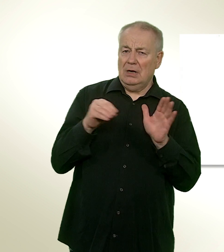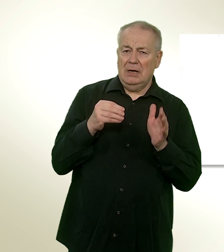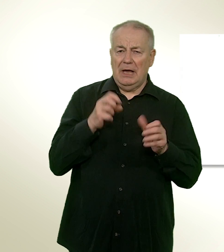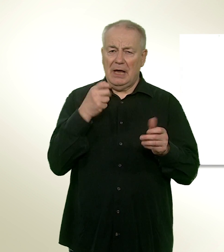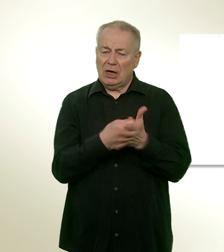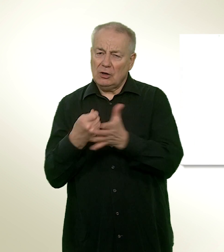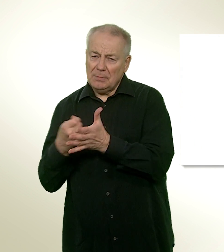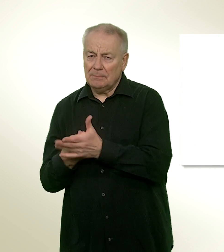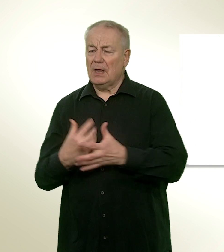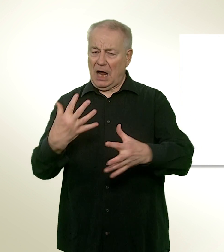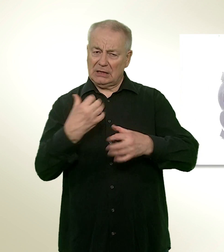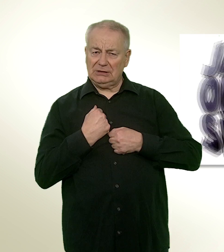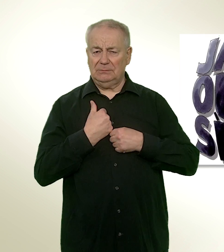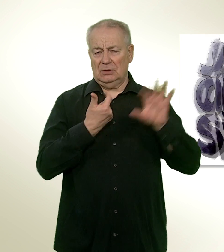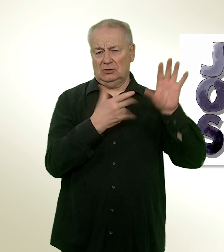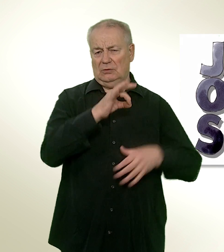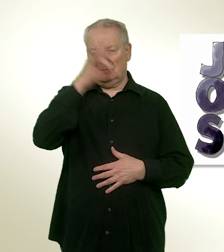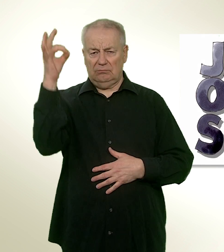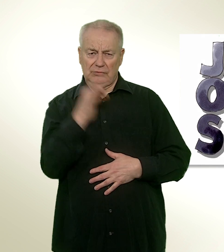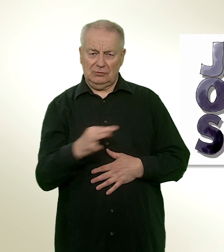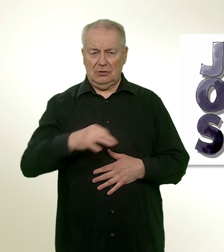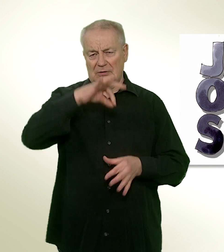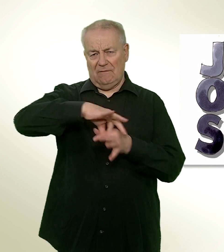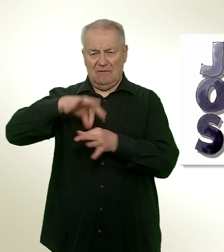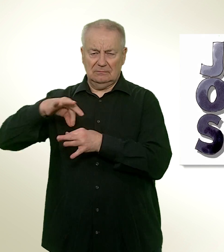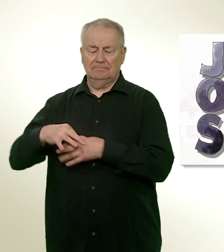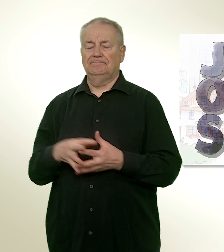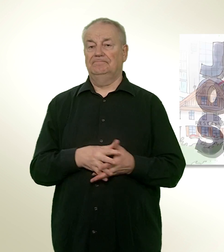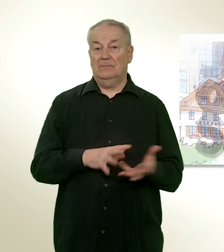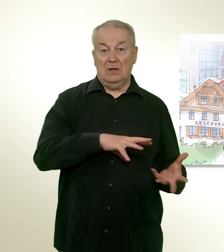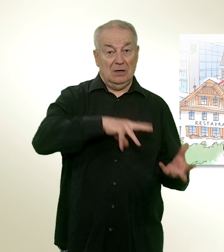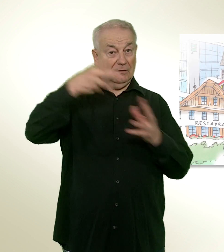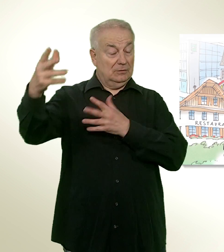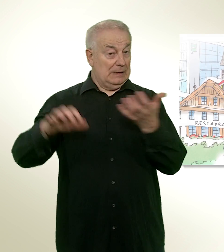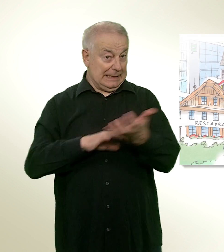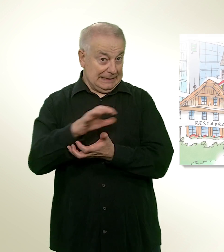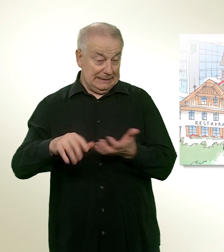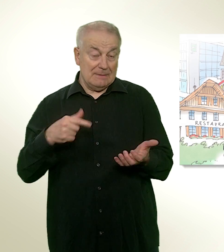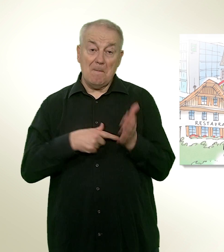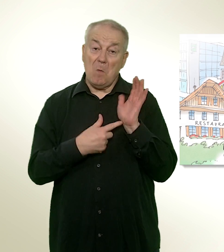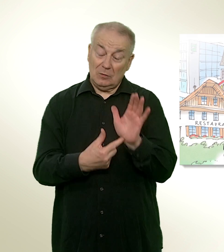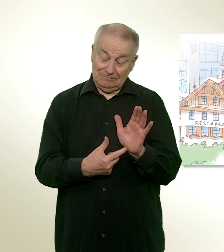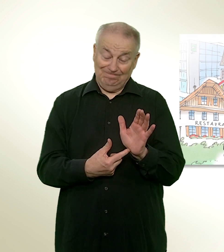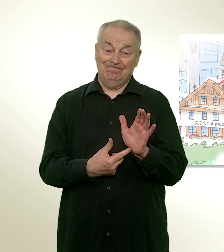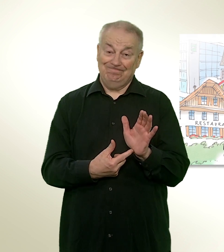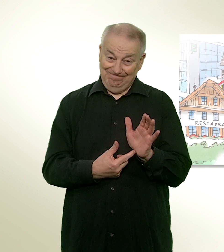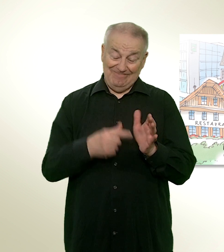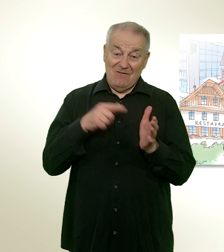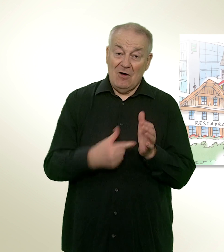Elle a été acceptée par 60% des voix. L'évolution de la crise a cependant montré la nécessité d'aides financières